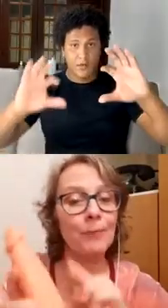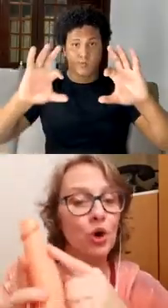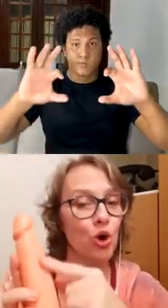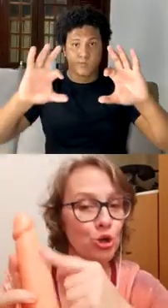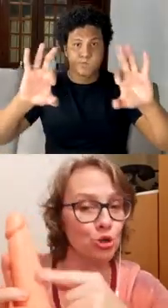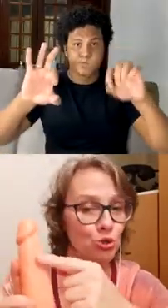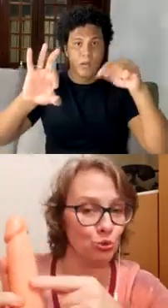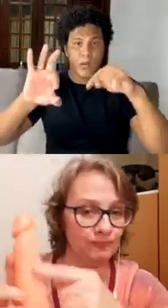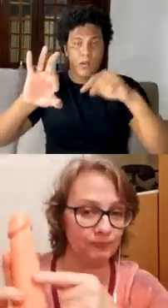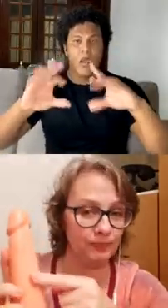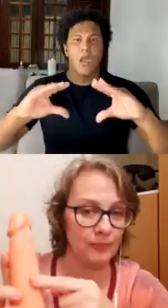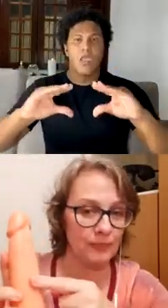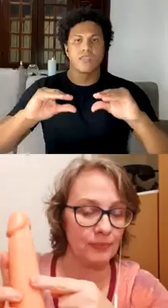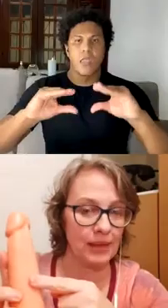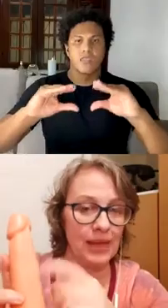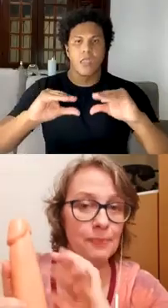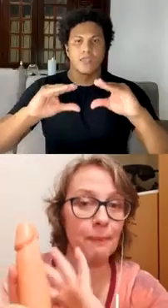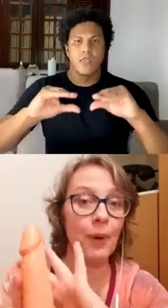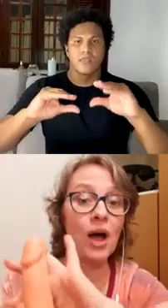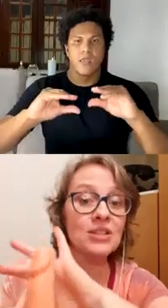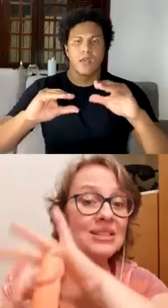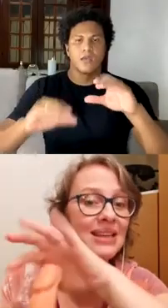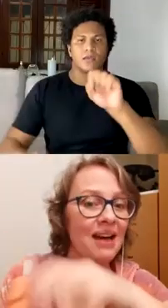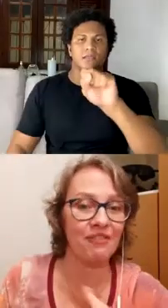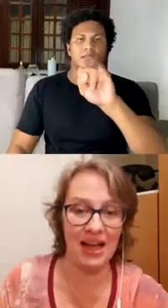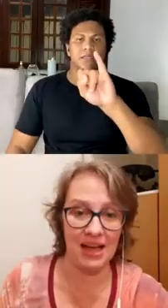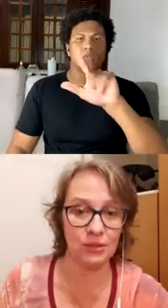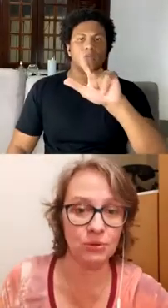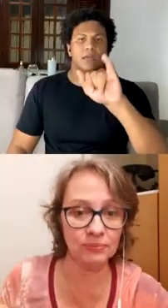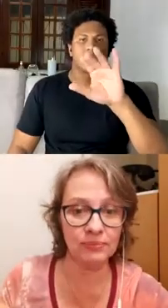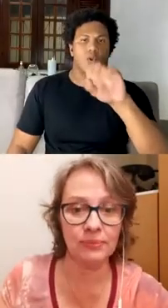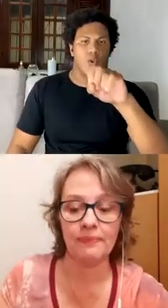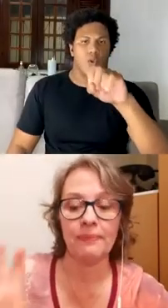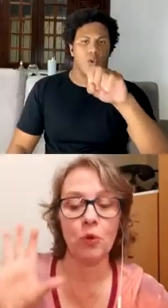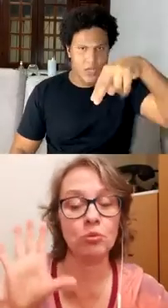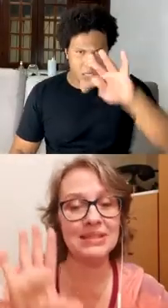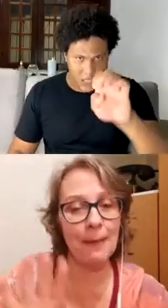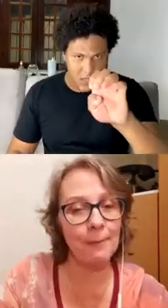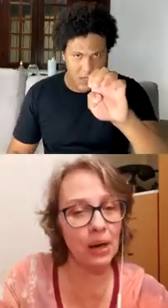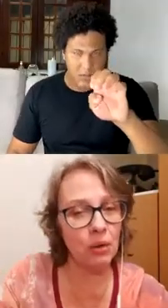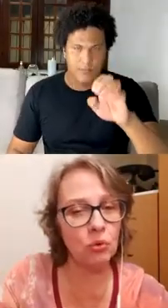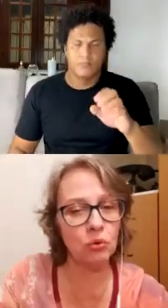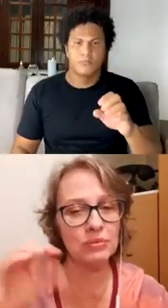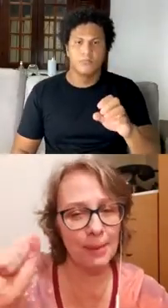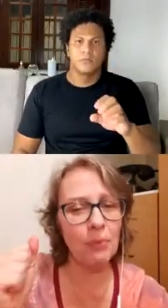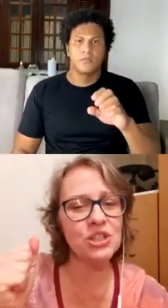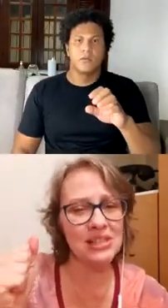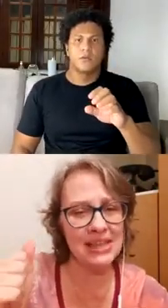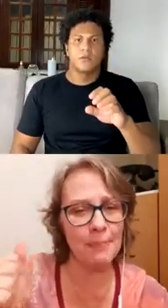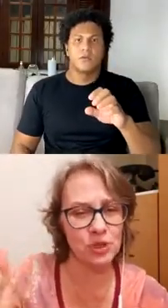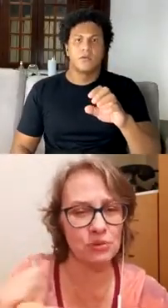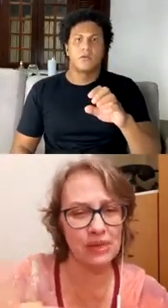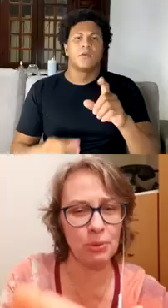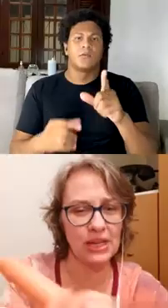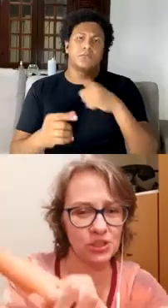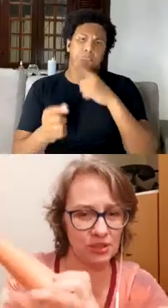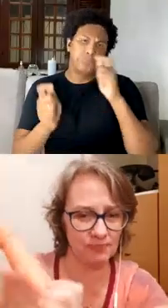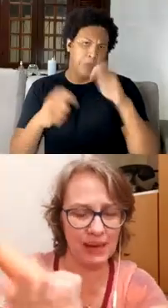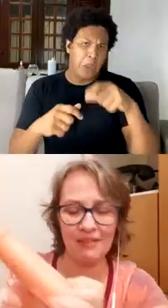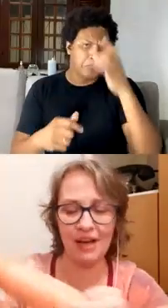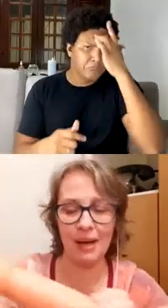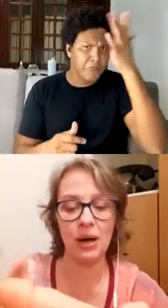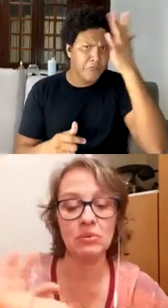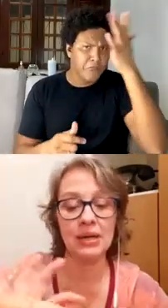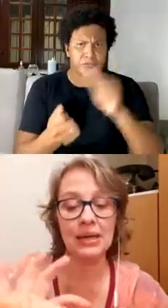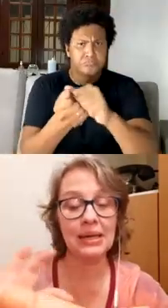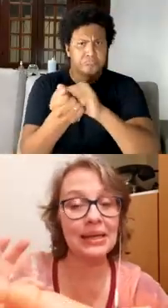é poroso. Ele pode ser lavado com sabão antisséptico, sabonete para